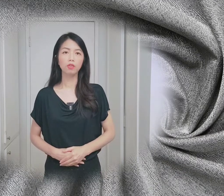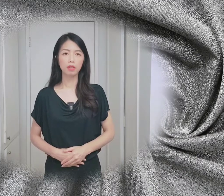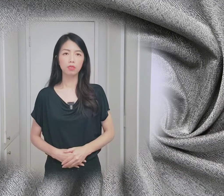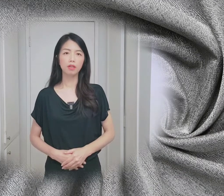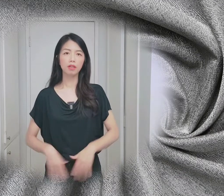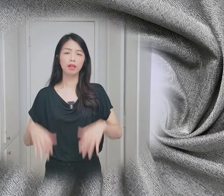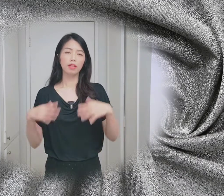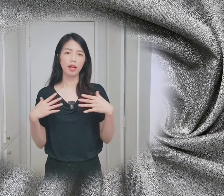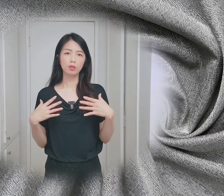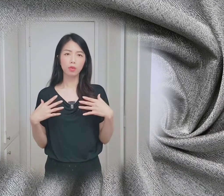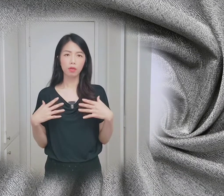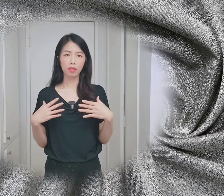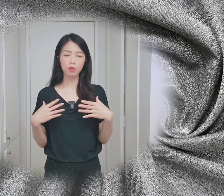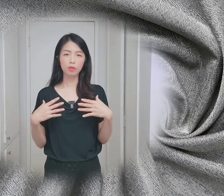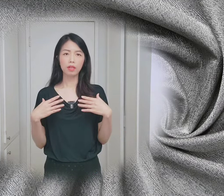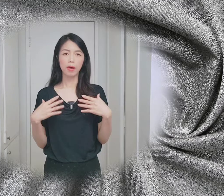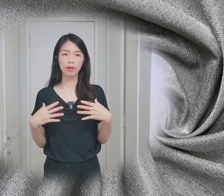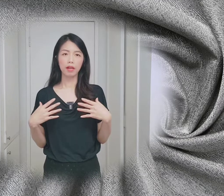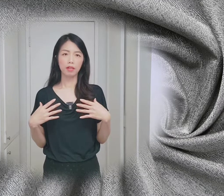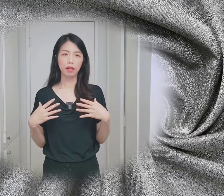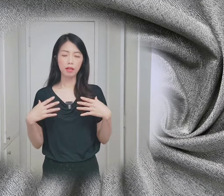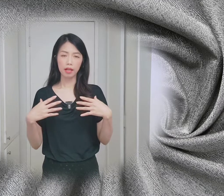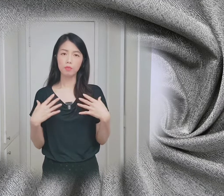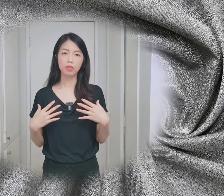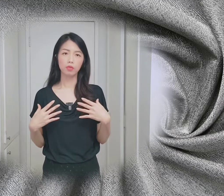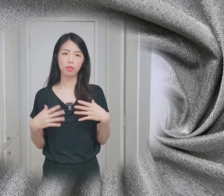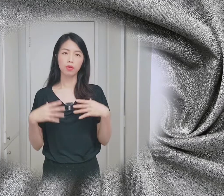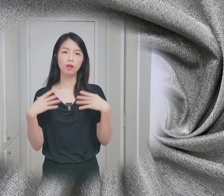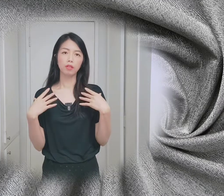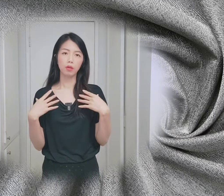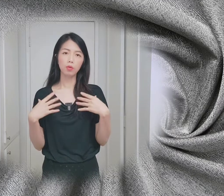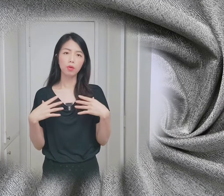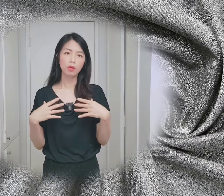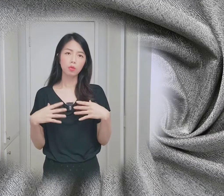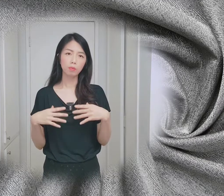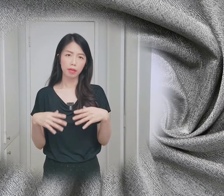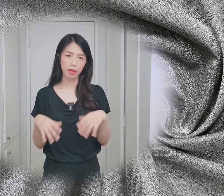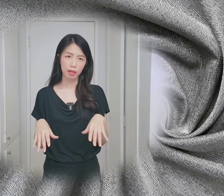지치다 이런 뜻의 수어는 양손을 이렇게 손등이 밖을 향하게 가슴 밑에 두시고요.